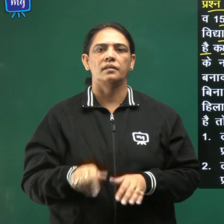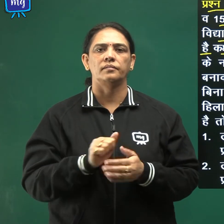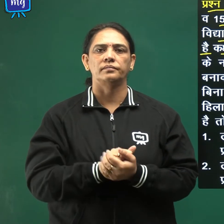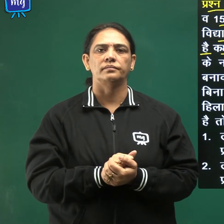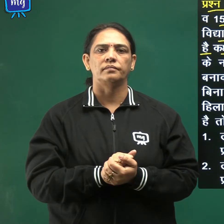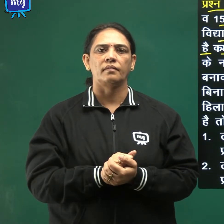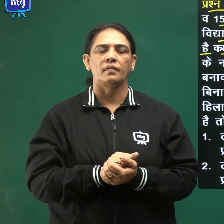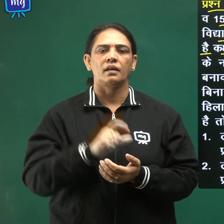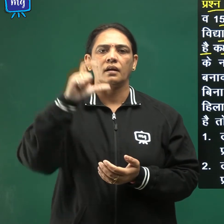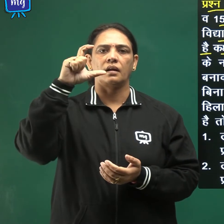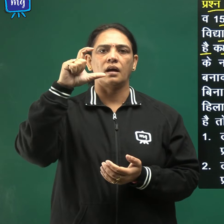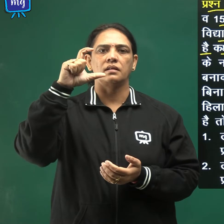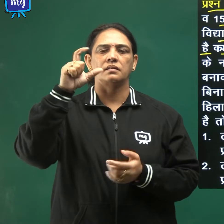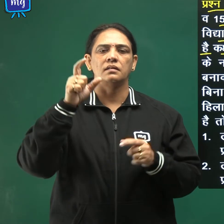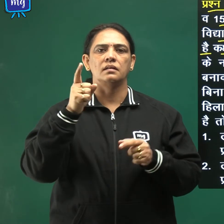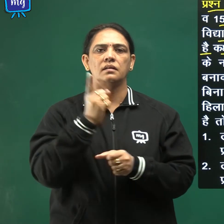लड़के कक्षाध्यापक